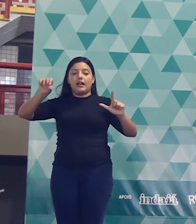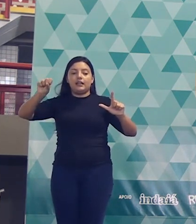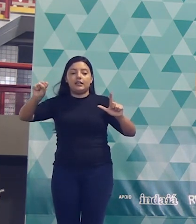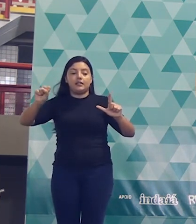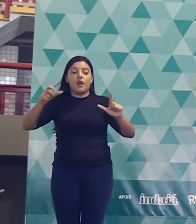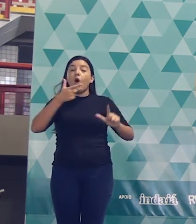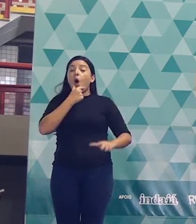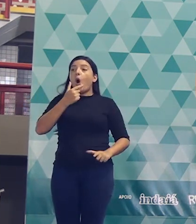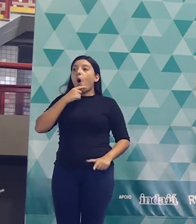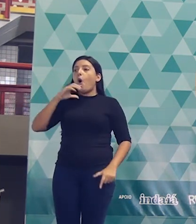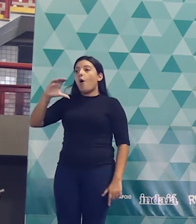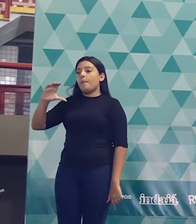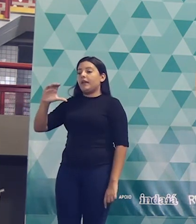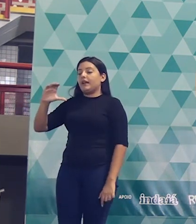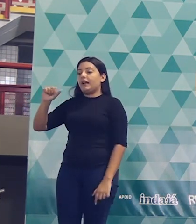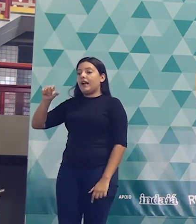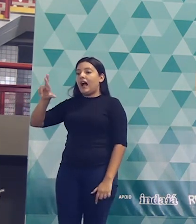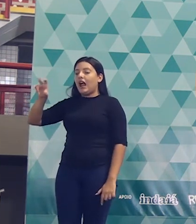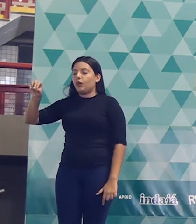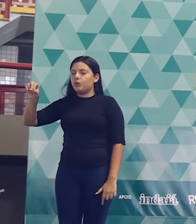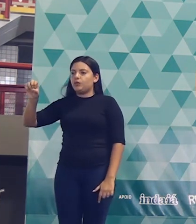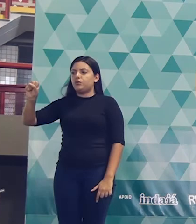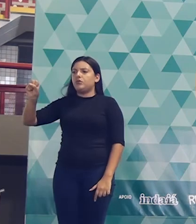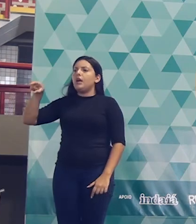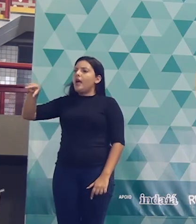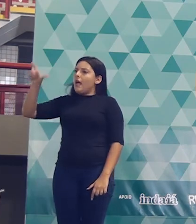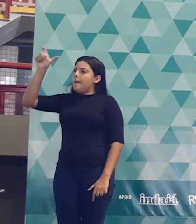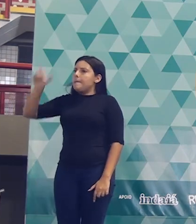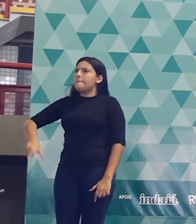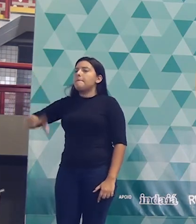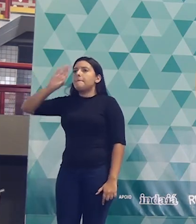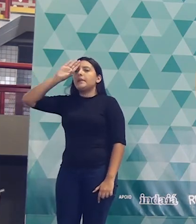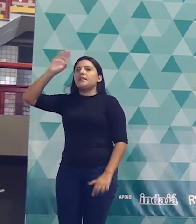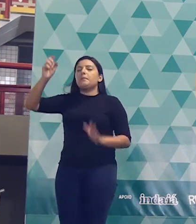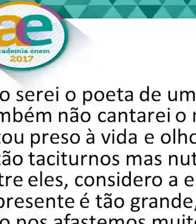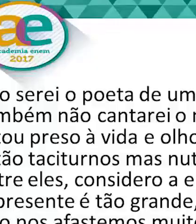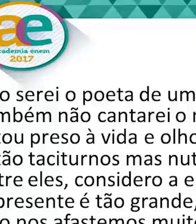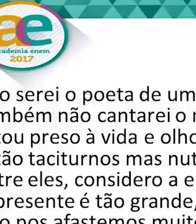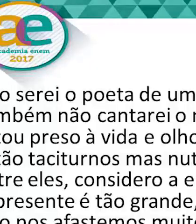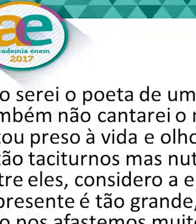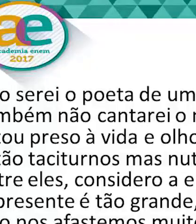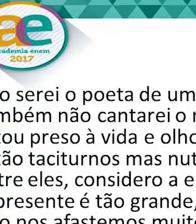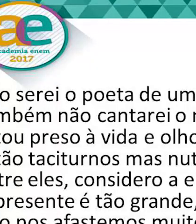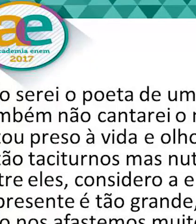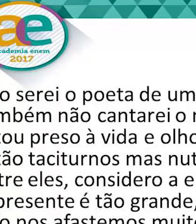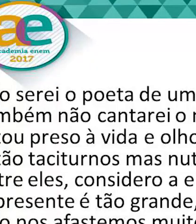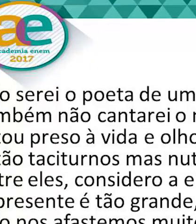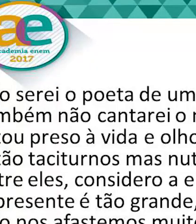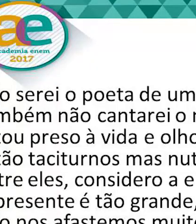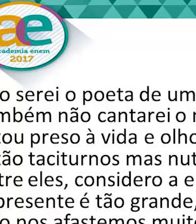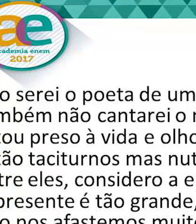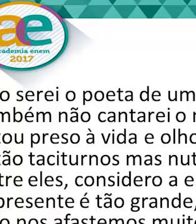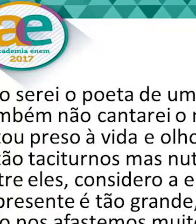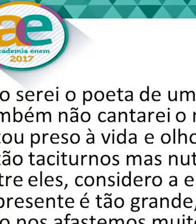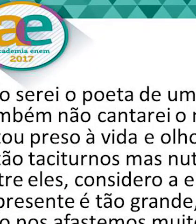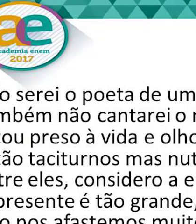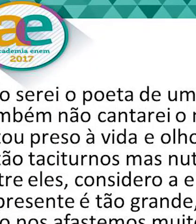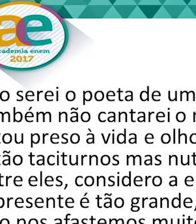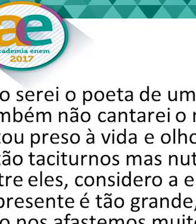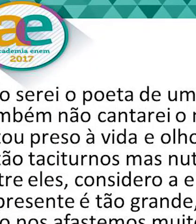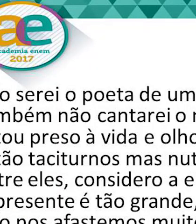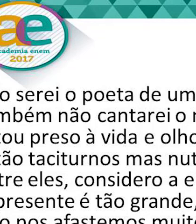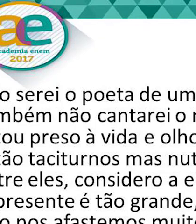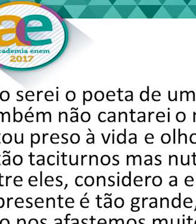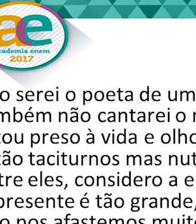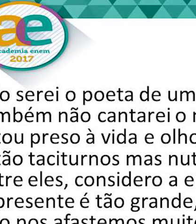autor mais cobrado no Enem. Nós lemos o seguinte, só um fragmento: não serei o poeta de um mundo caduco,